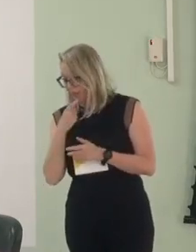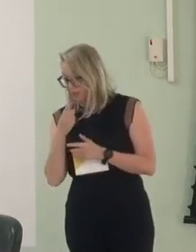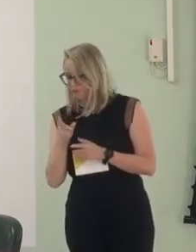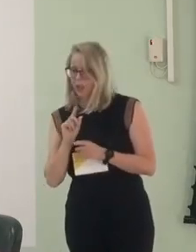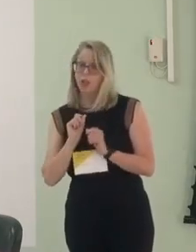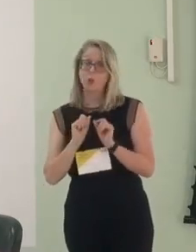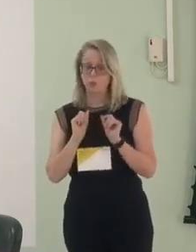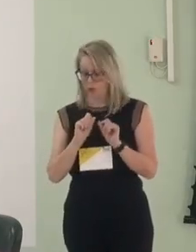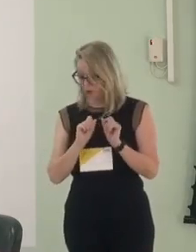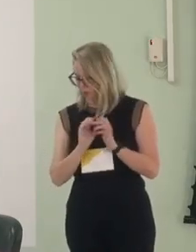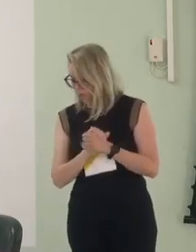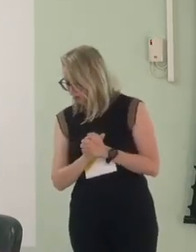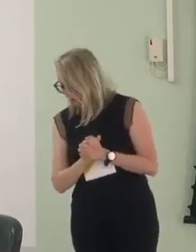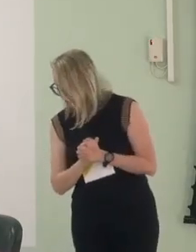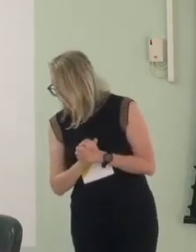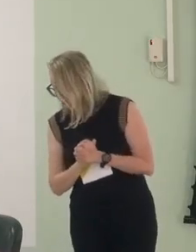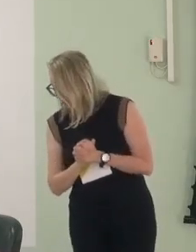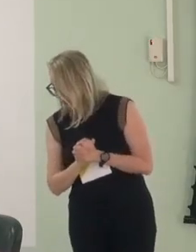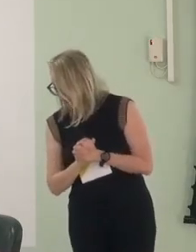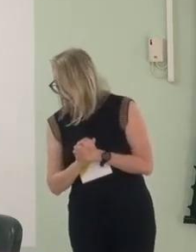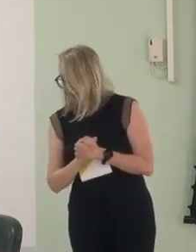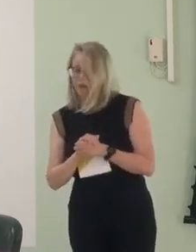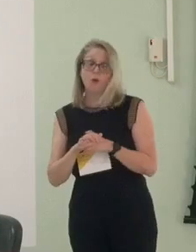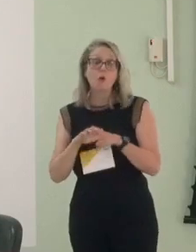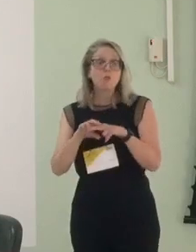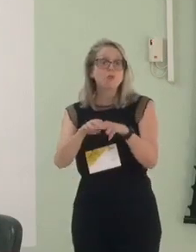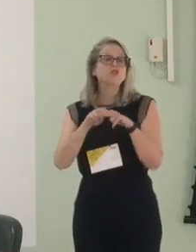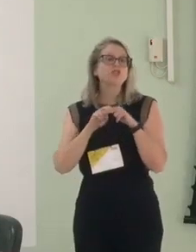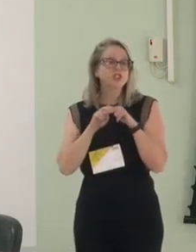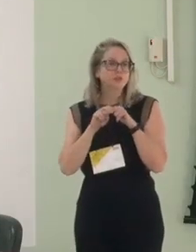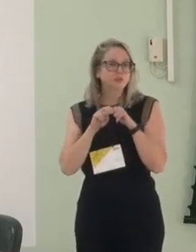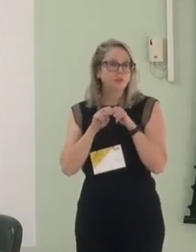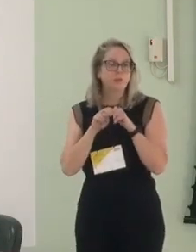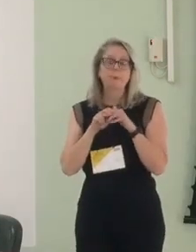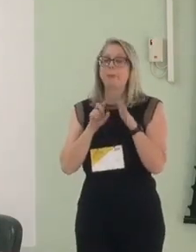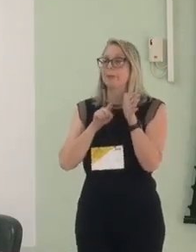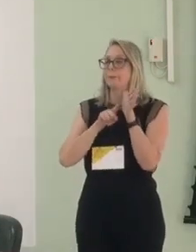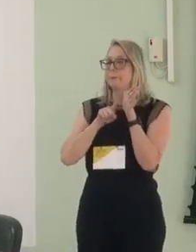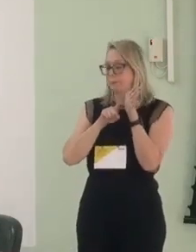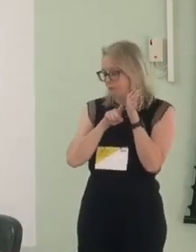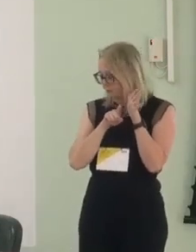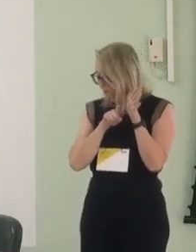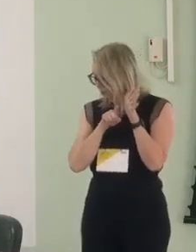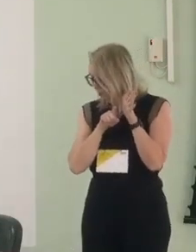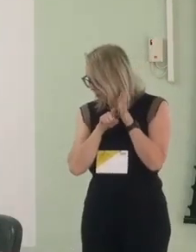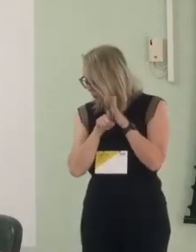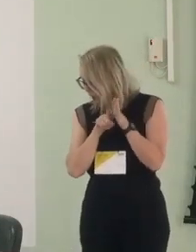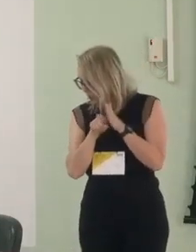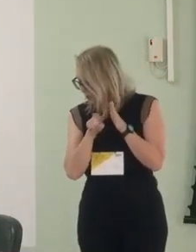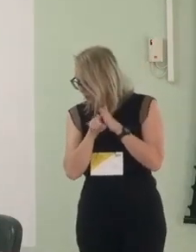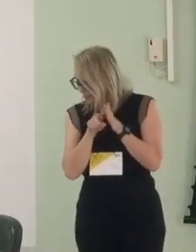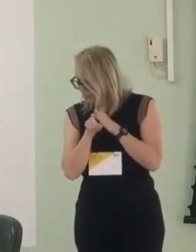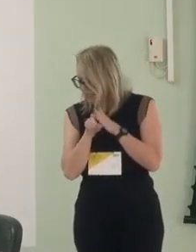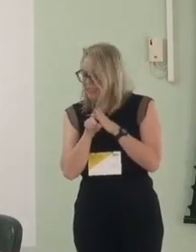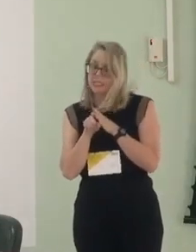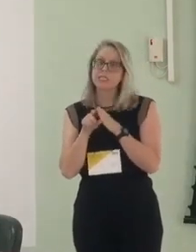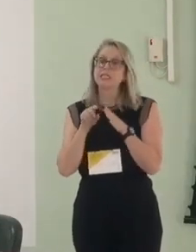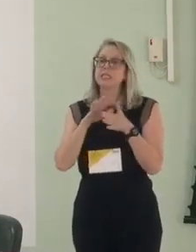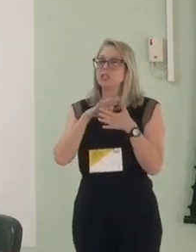que argumentam que umas das razões pelas quais pesquisadores